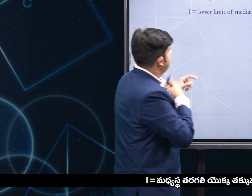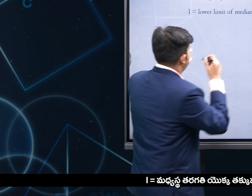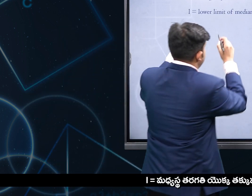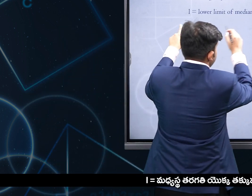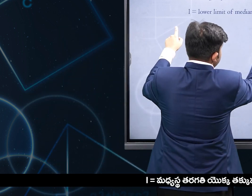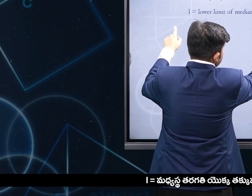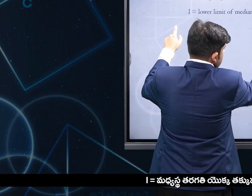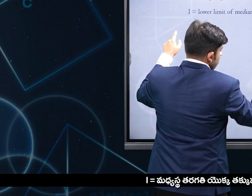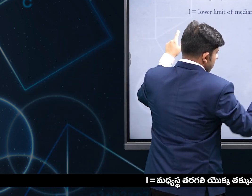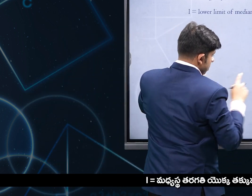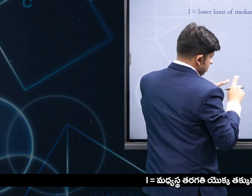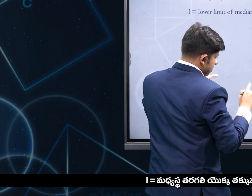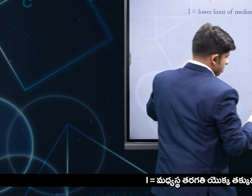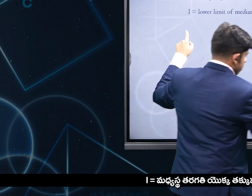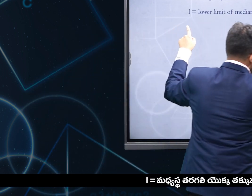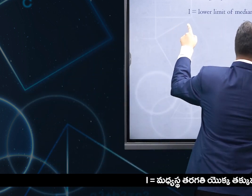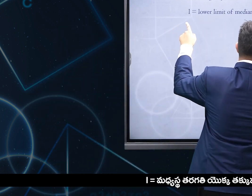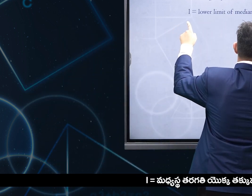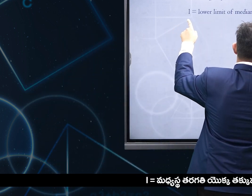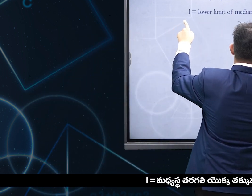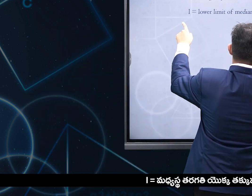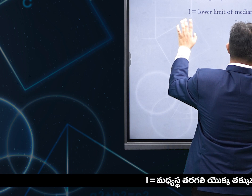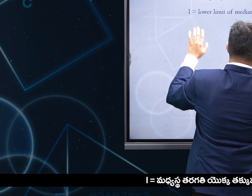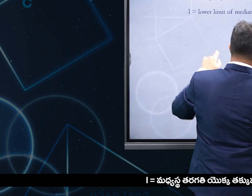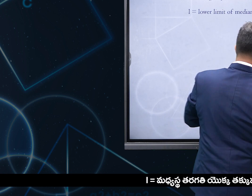L మధ్యస్థ తరగతి యొక్క తక్కువ పరిమితి